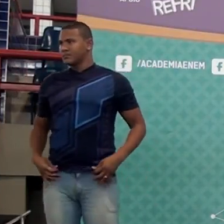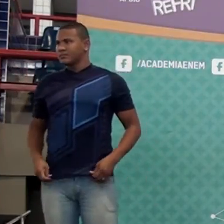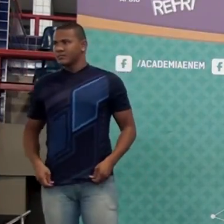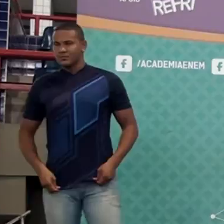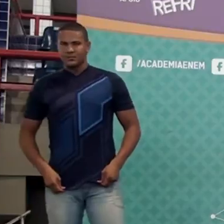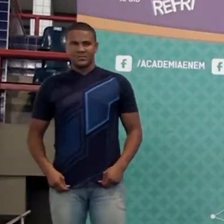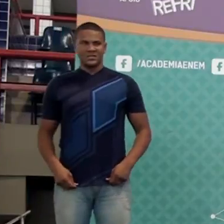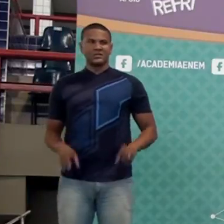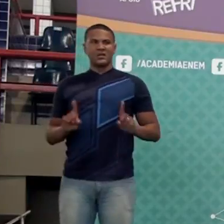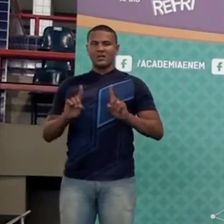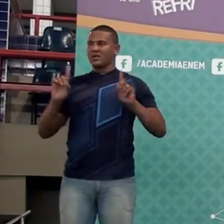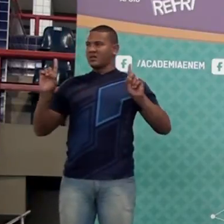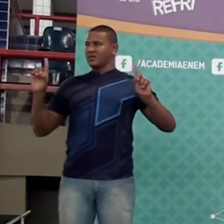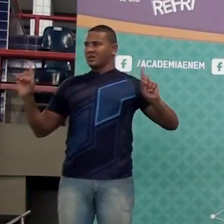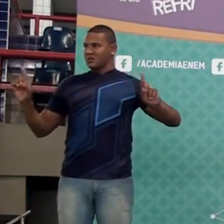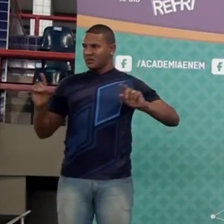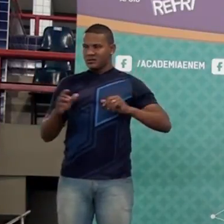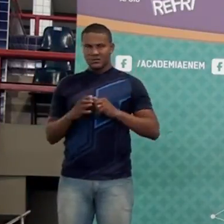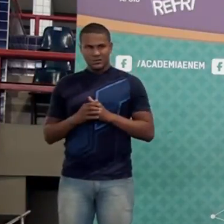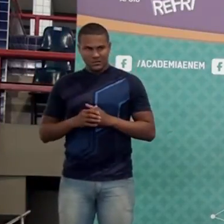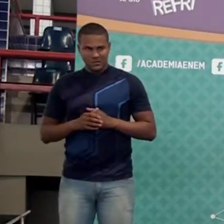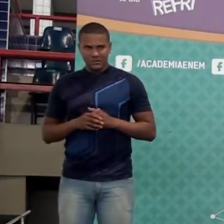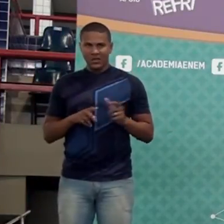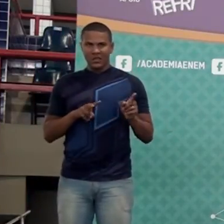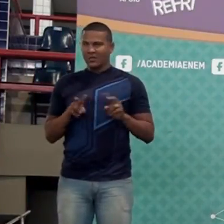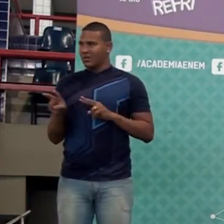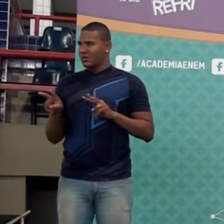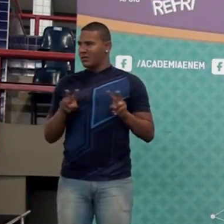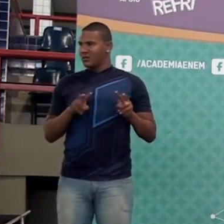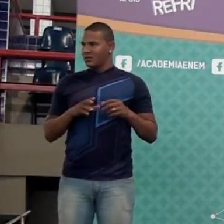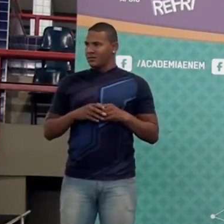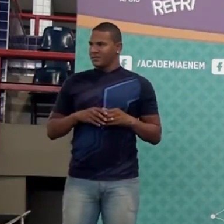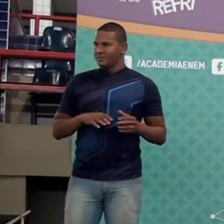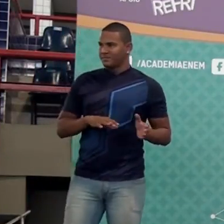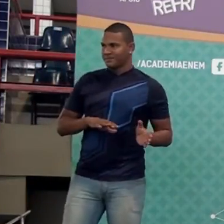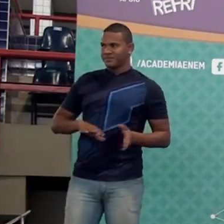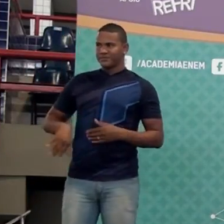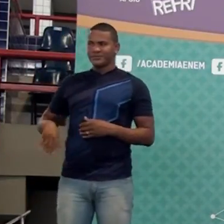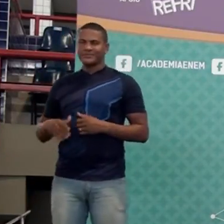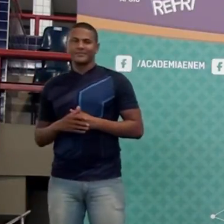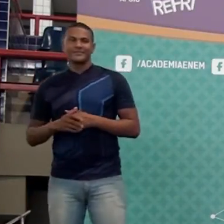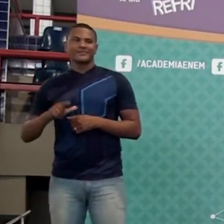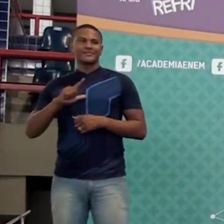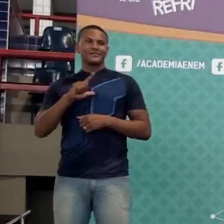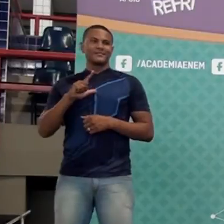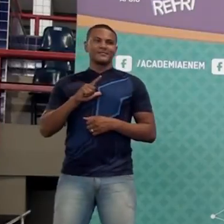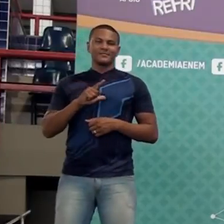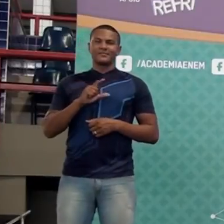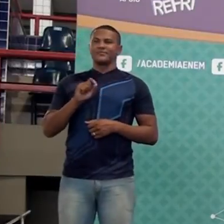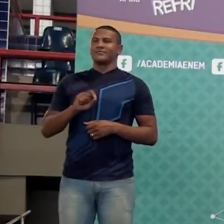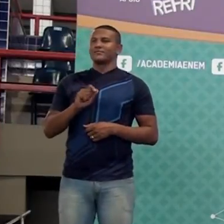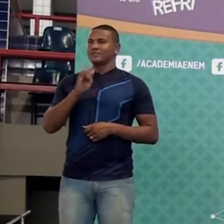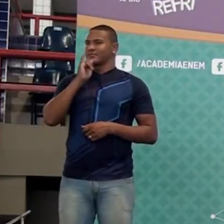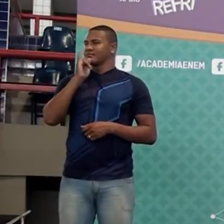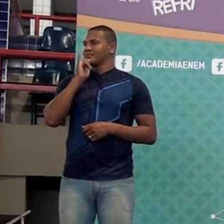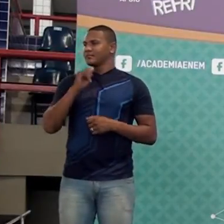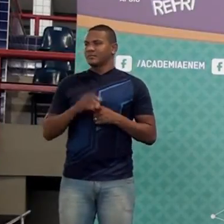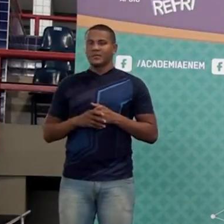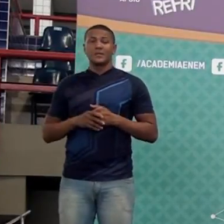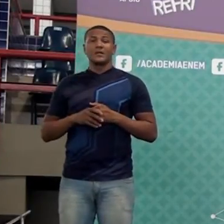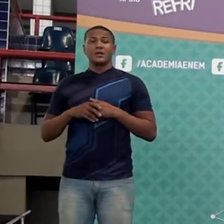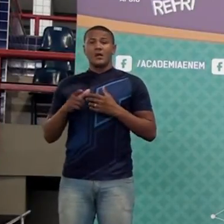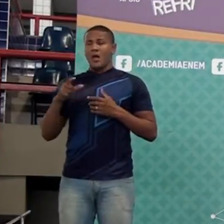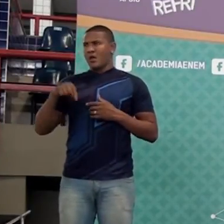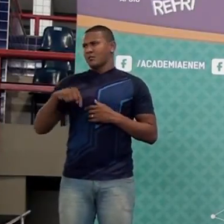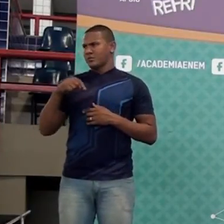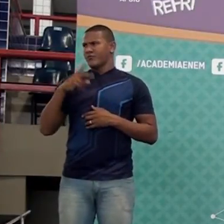Existe possibilidade de uma pessoa colocar energia solar em residências? Existe, tá? Aqui em Fortaleza, eu